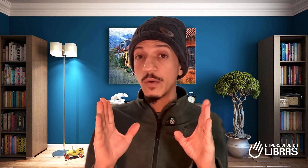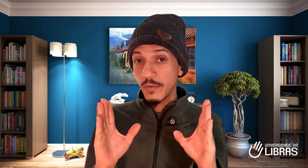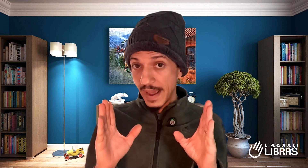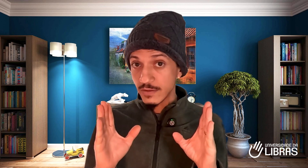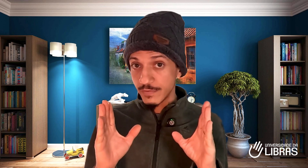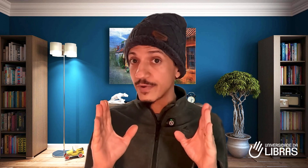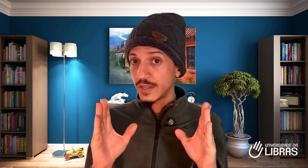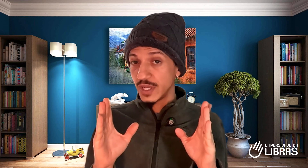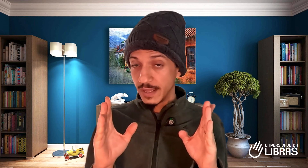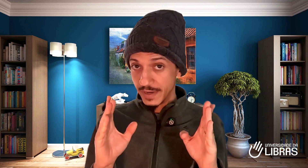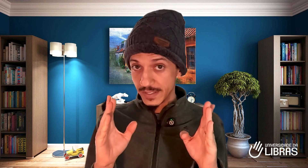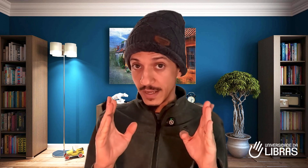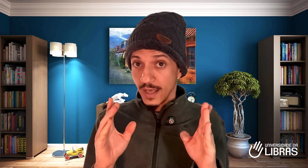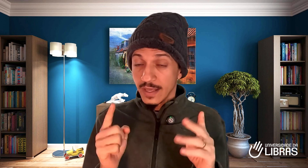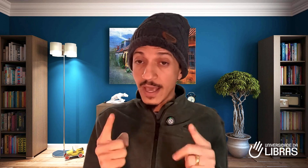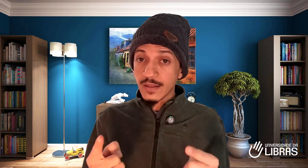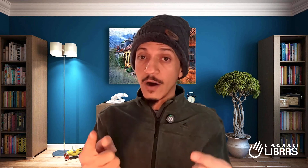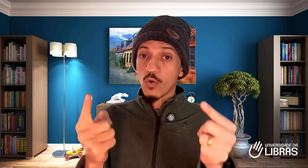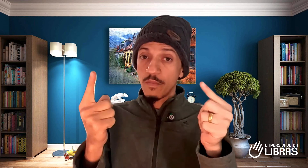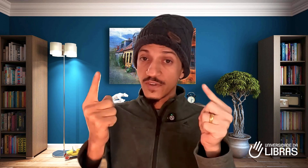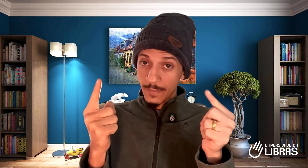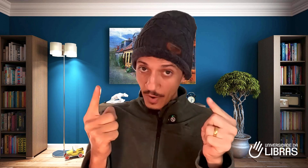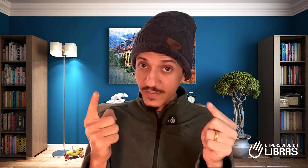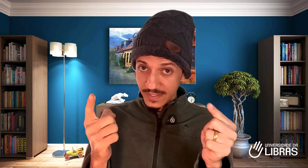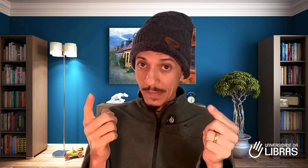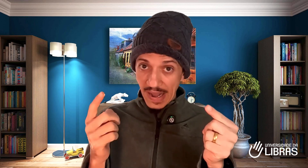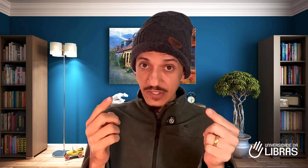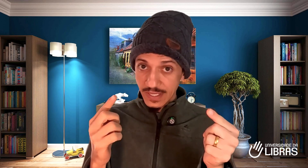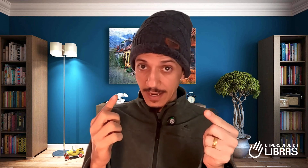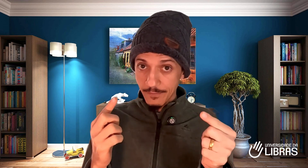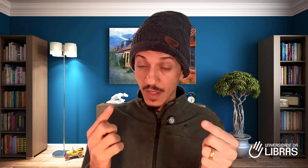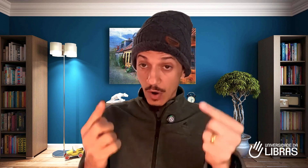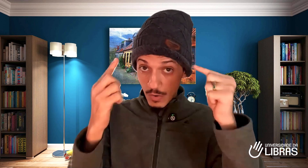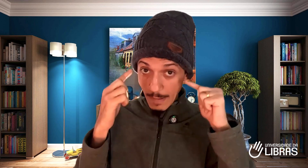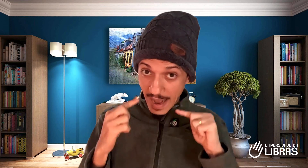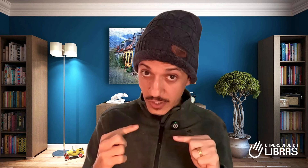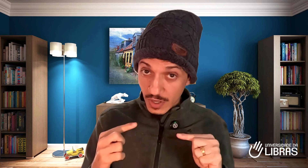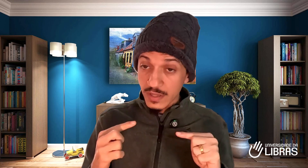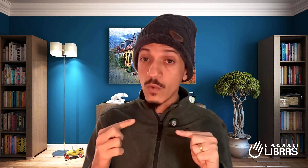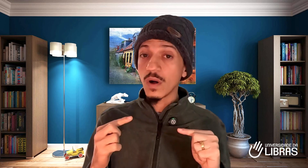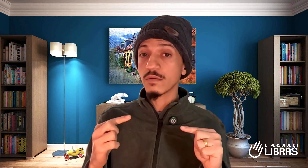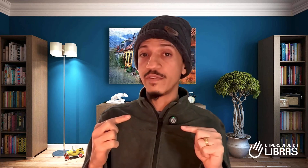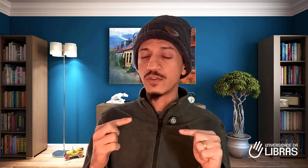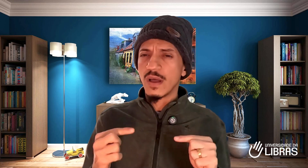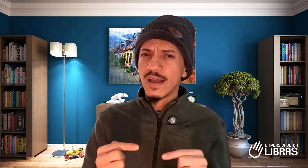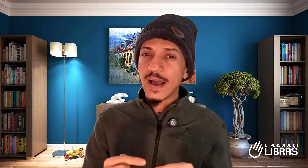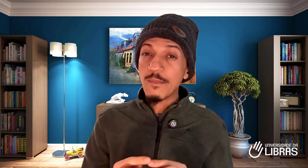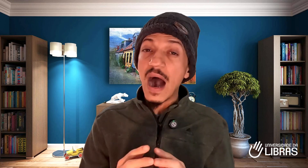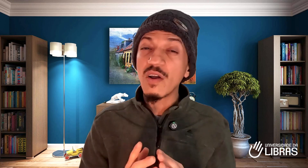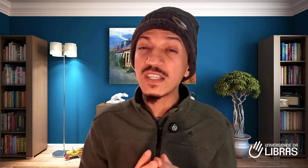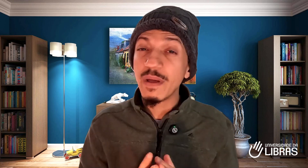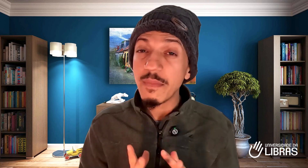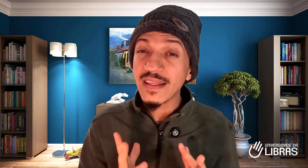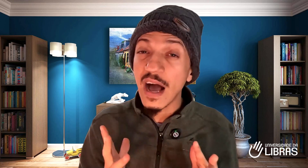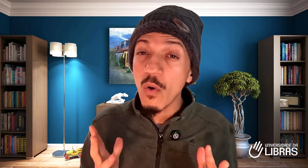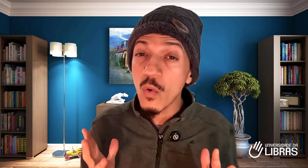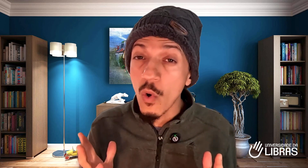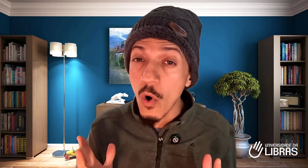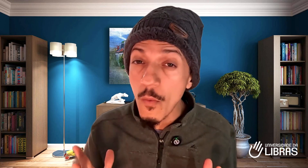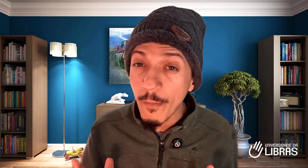método Fluente em Libras. E então como você pode fazer parte dele. Logo abaixo tem um outro vídeo que é uma aula experimental